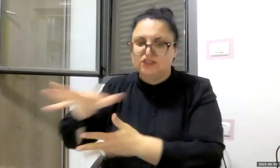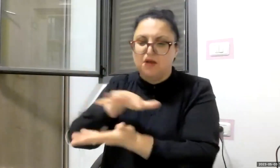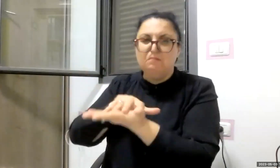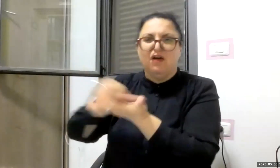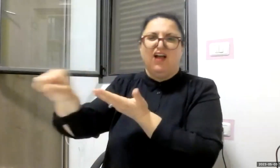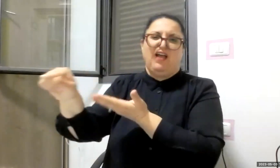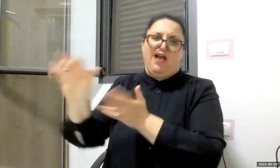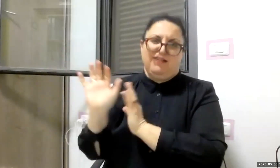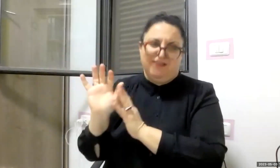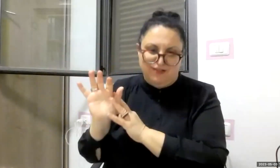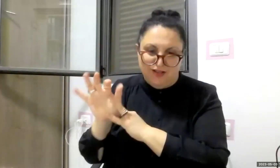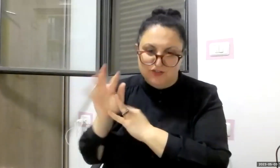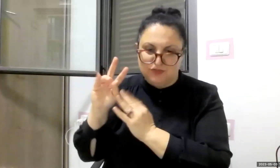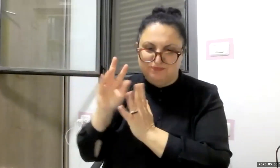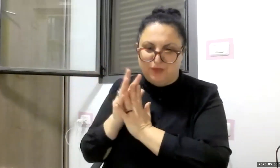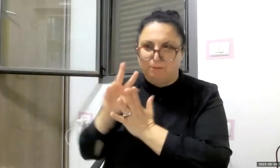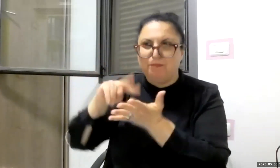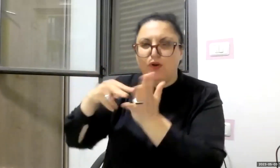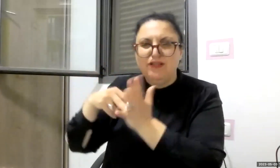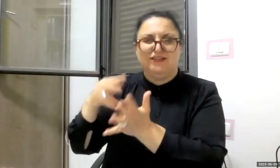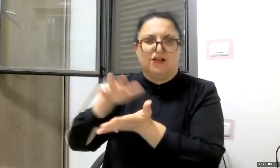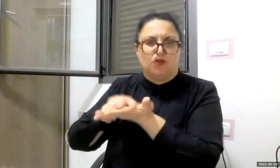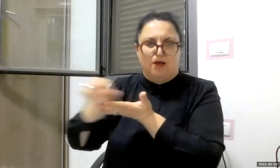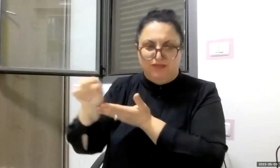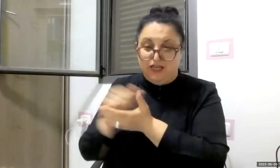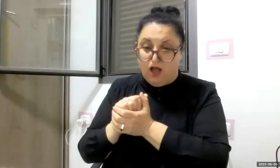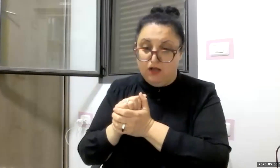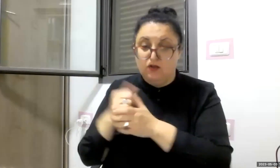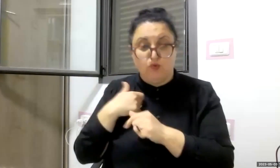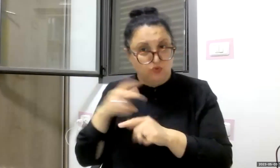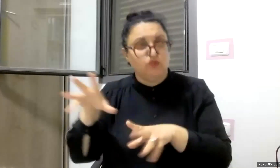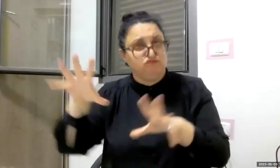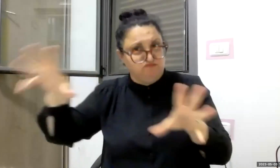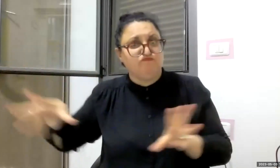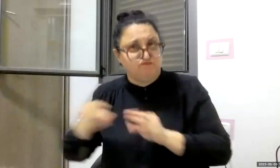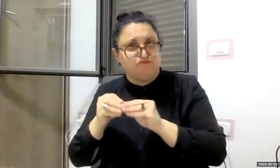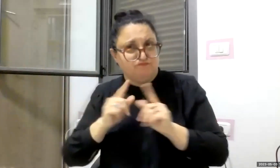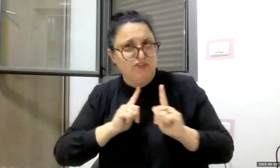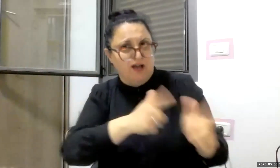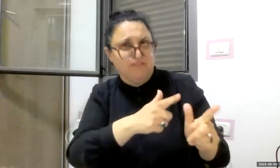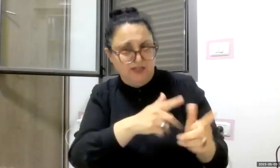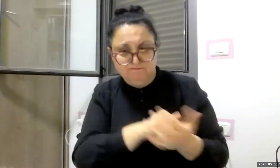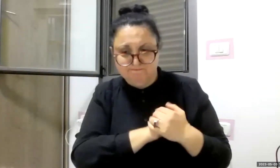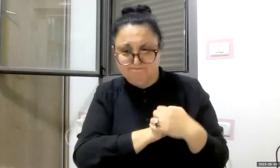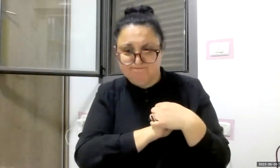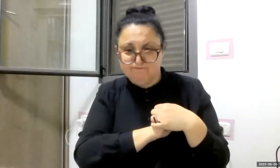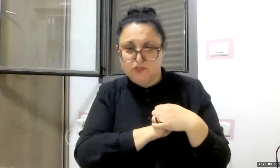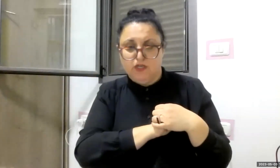מוגבלויות וחרשות זה למעשה המחיקה הפוליטיקה של המחיקה אנחנו כן נאבקים